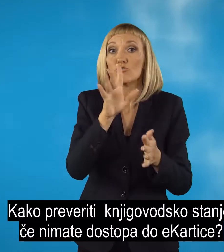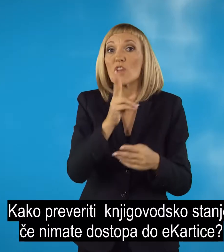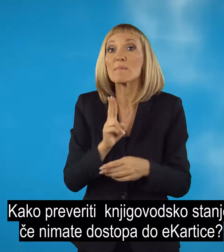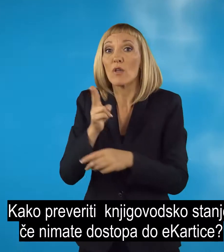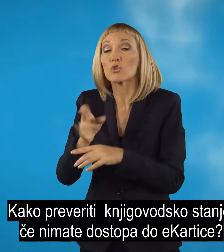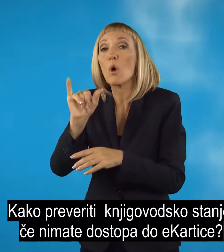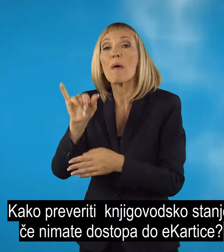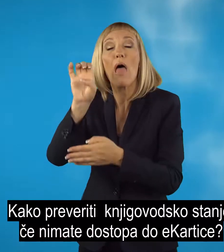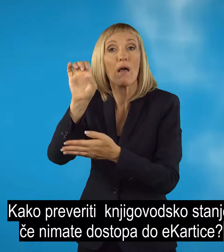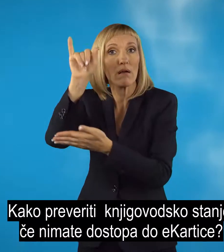do e-kartice?